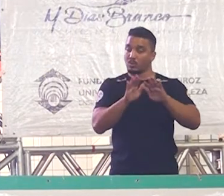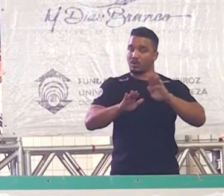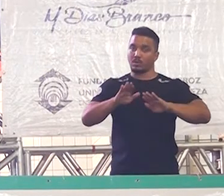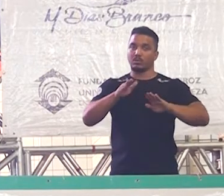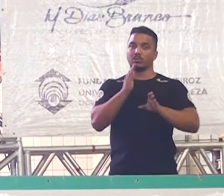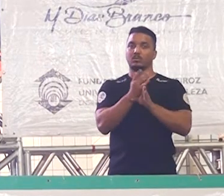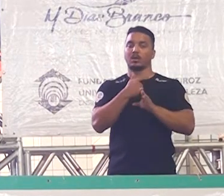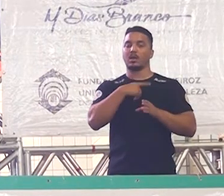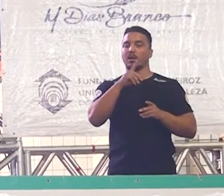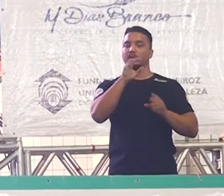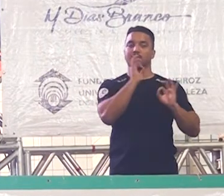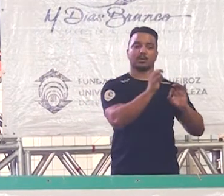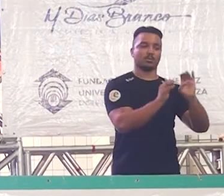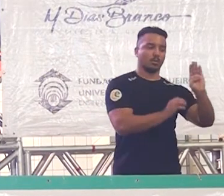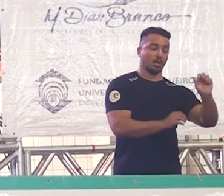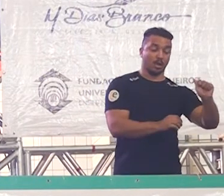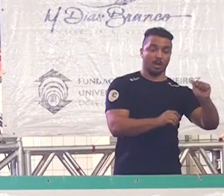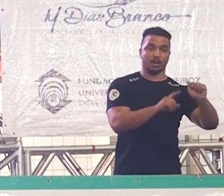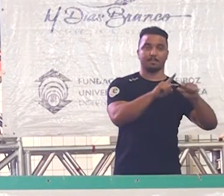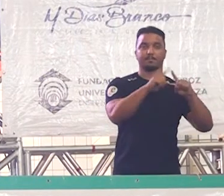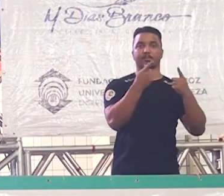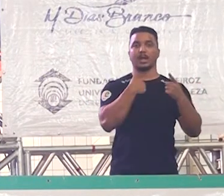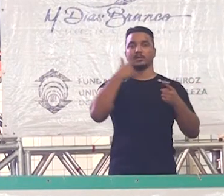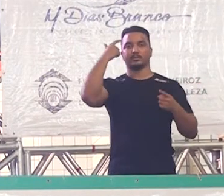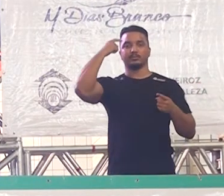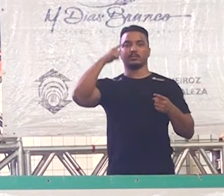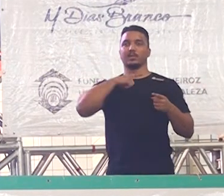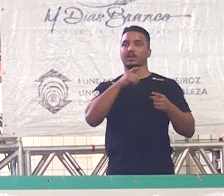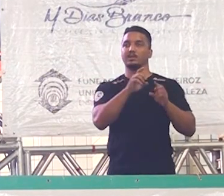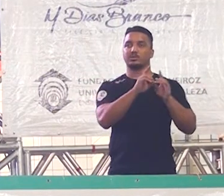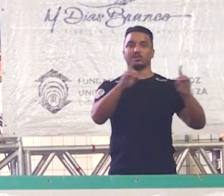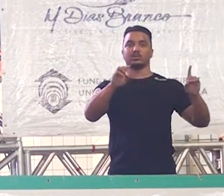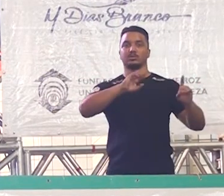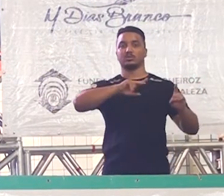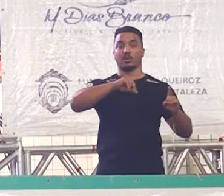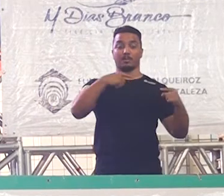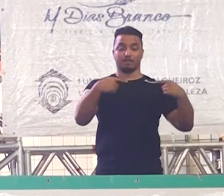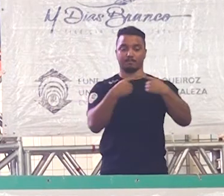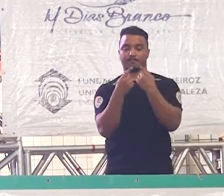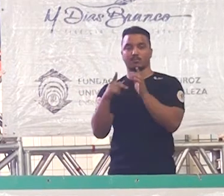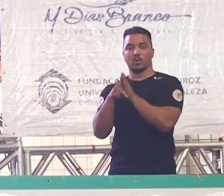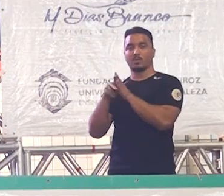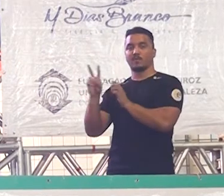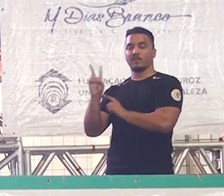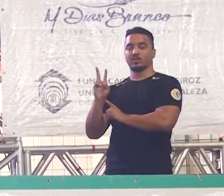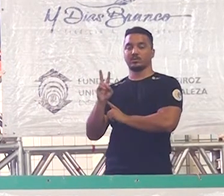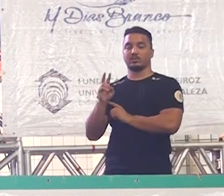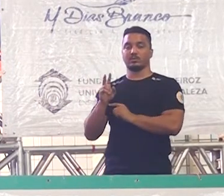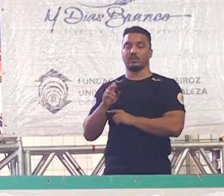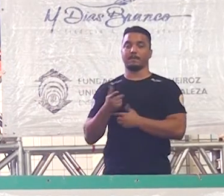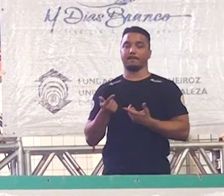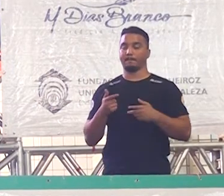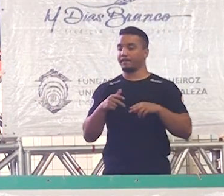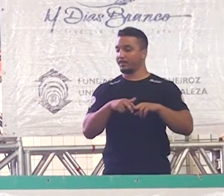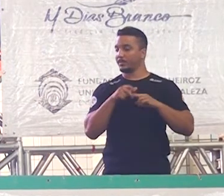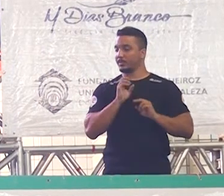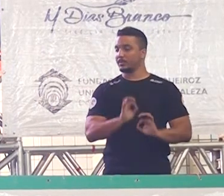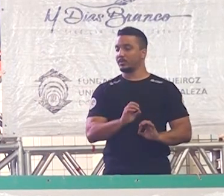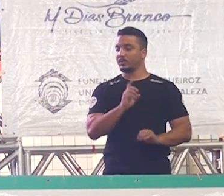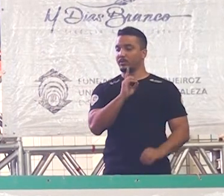a resposta seria o item A. Como a gente está tendo distância em função de velocidade, item D para a resposta.